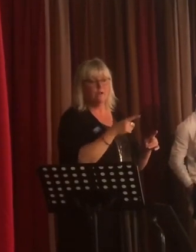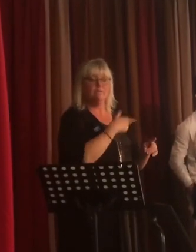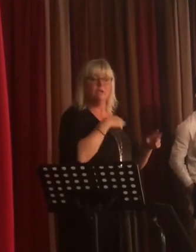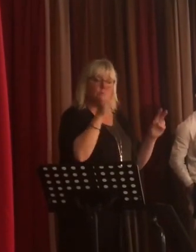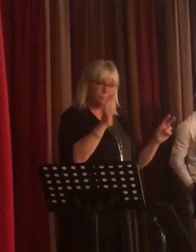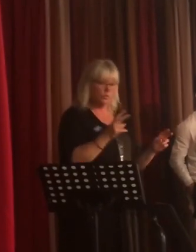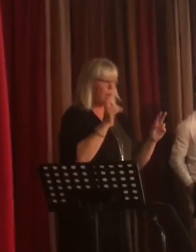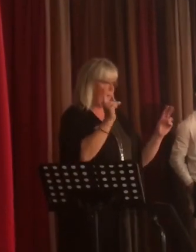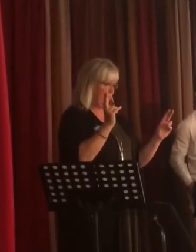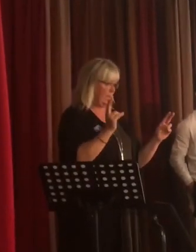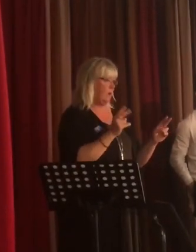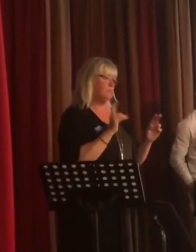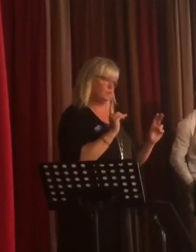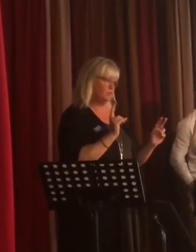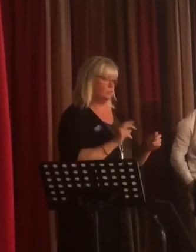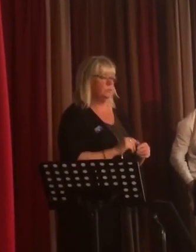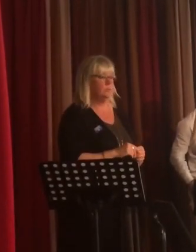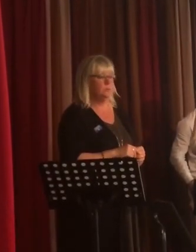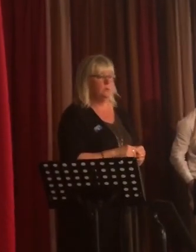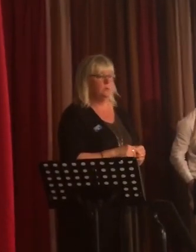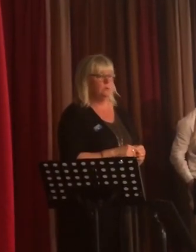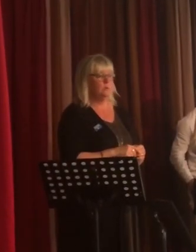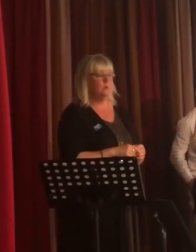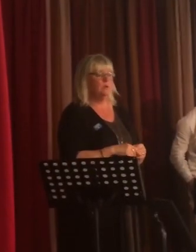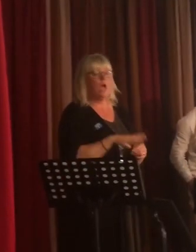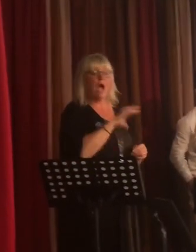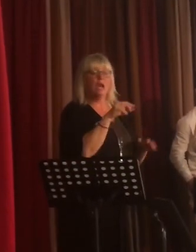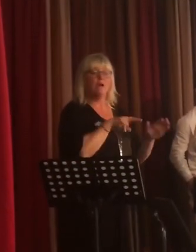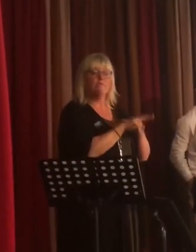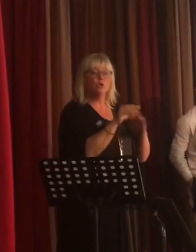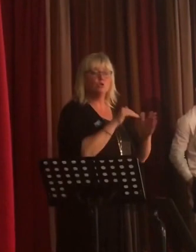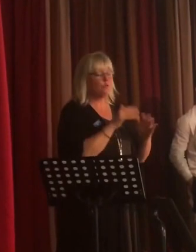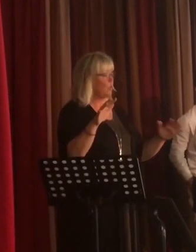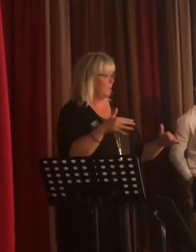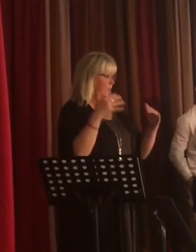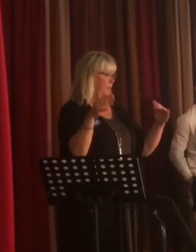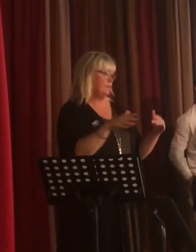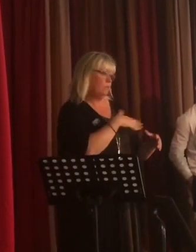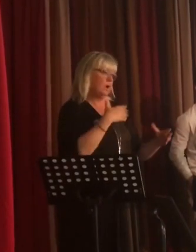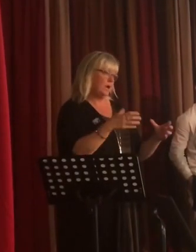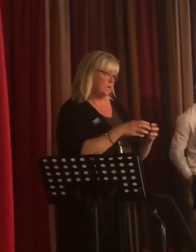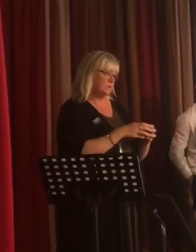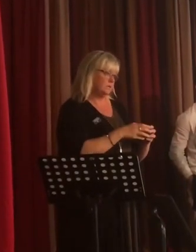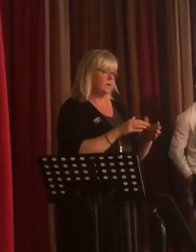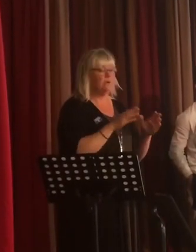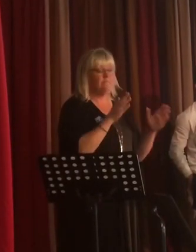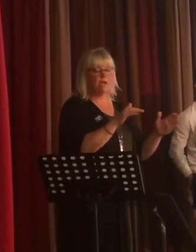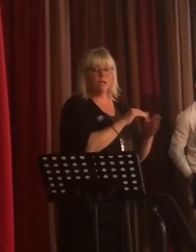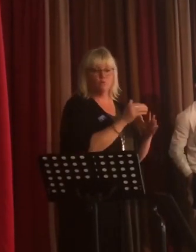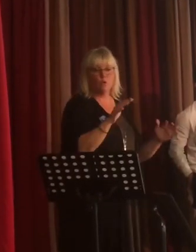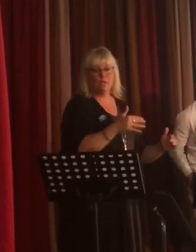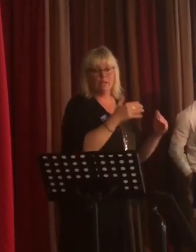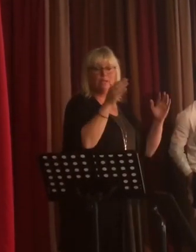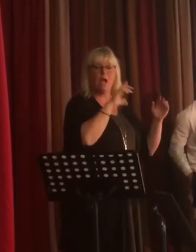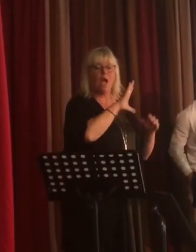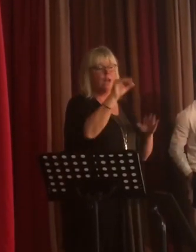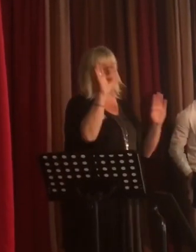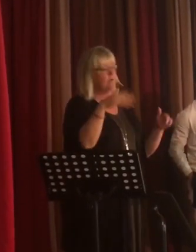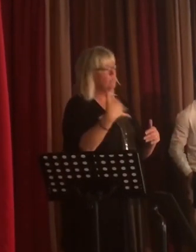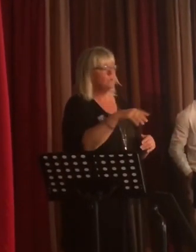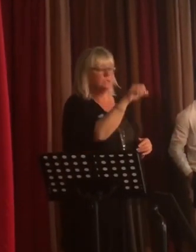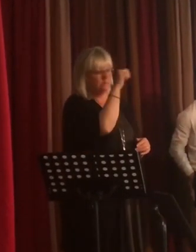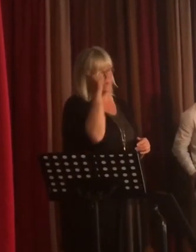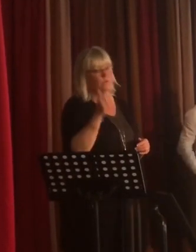enlighet. Vi har alla flytt från kriget. Vägen från kriget har för oss alla varit mycket